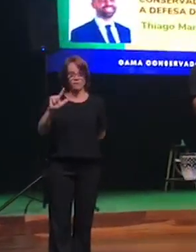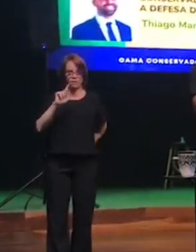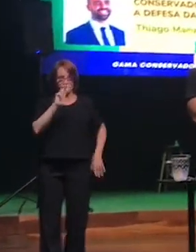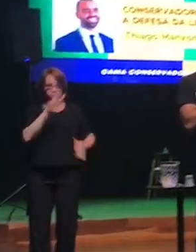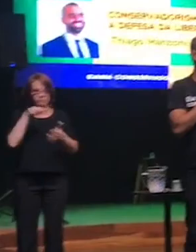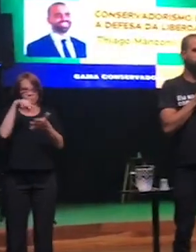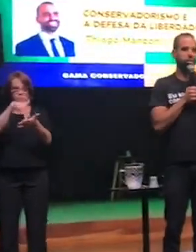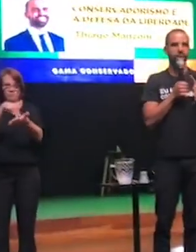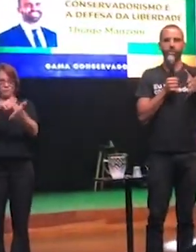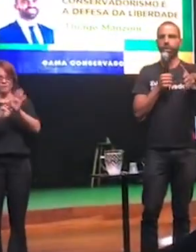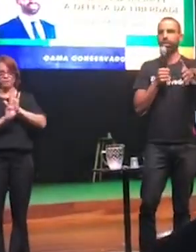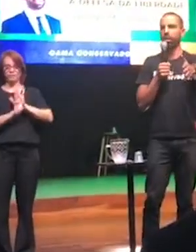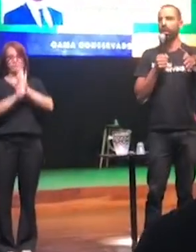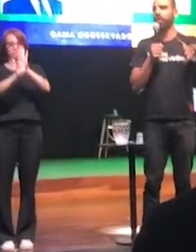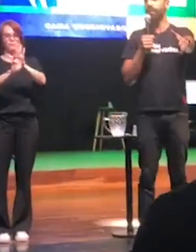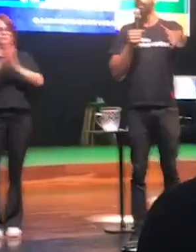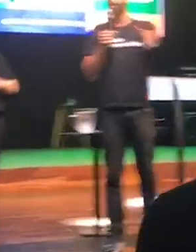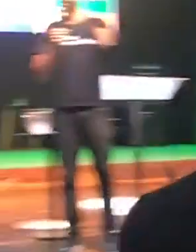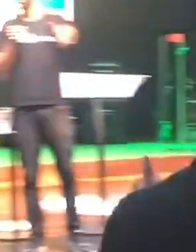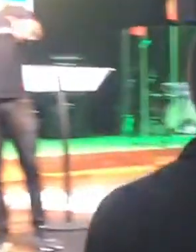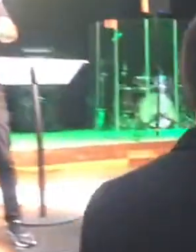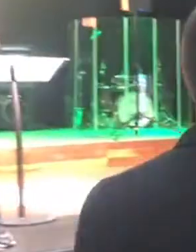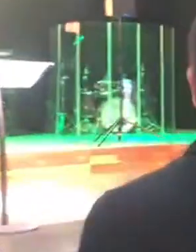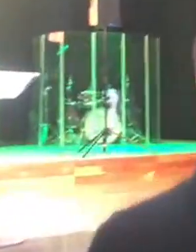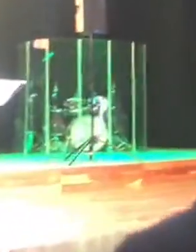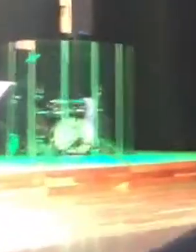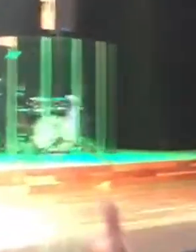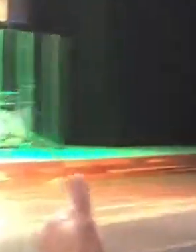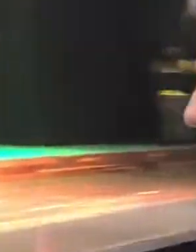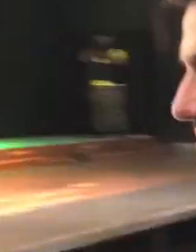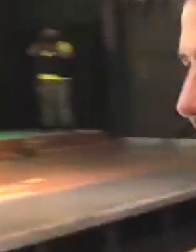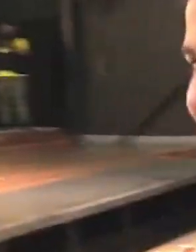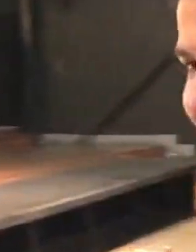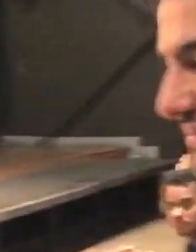que nós todos aplaudíssemos o Rafael aqui.